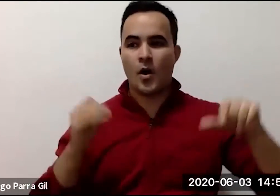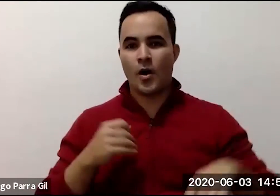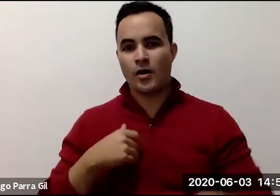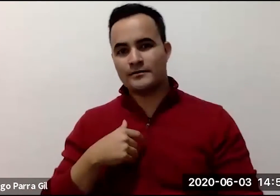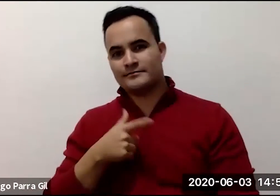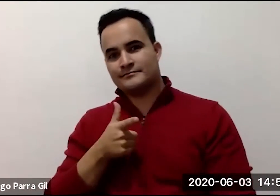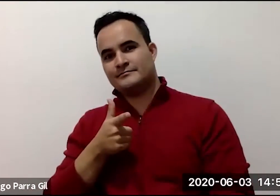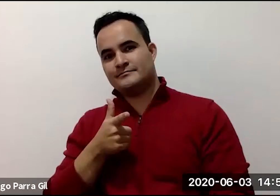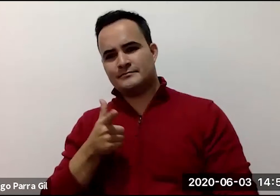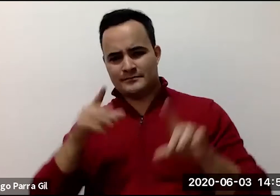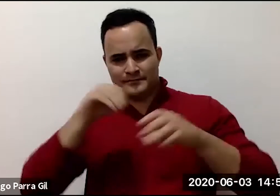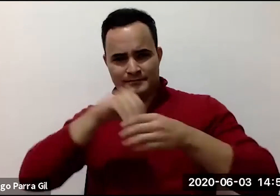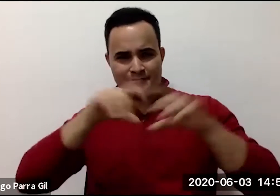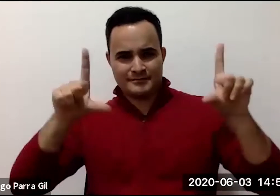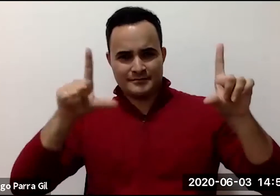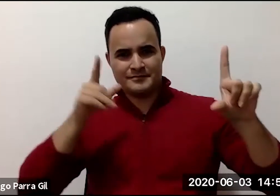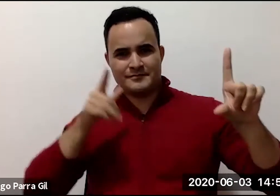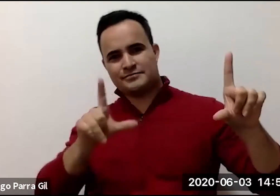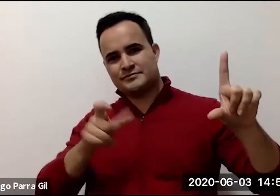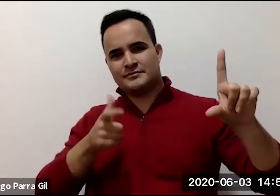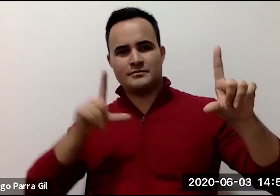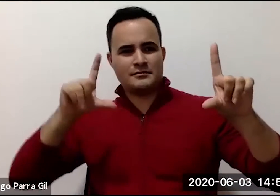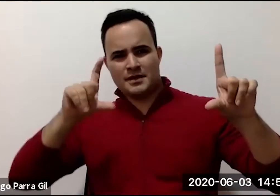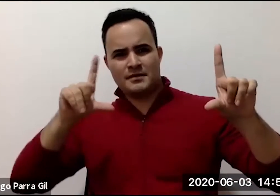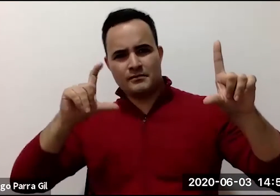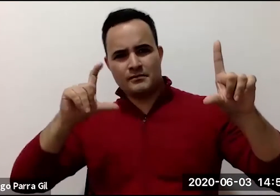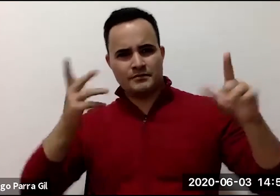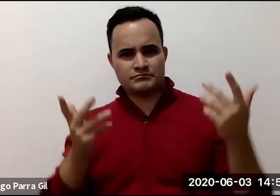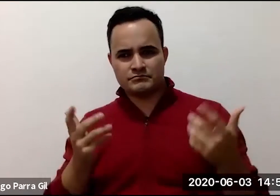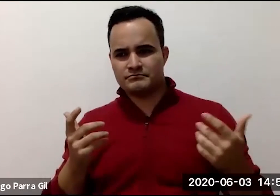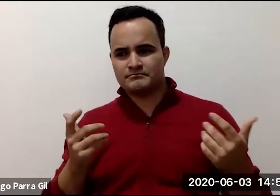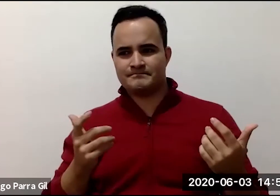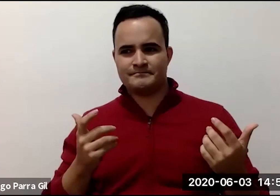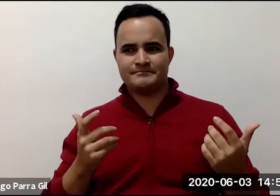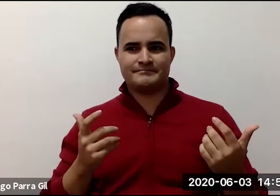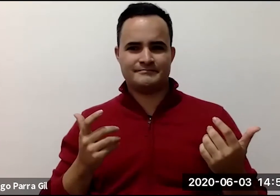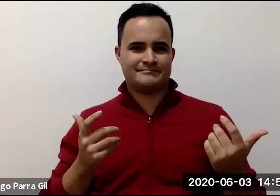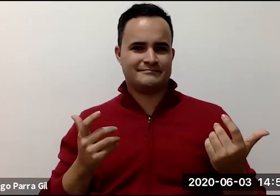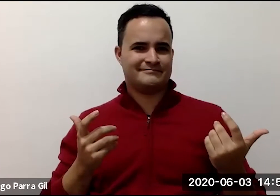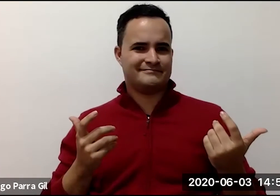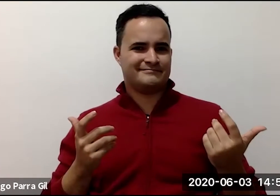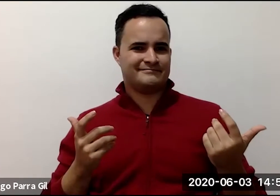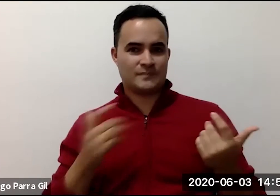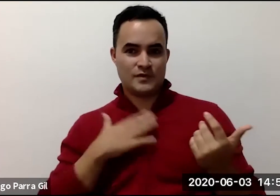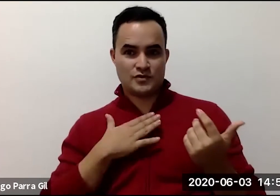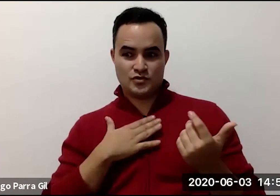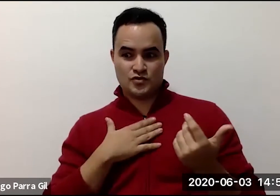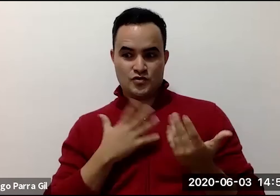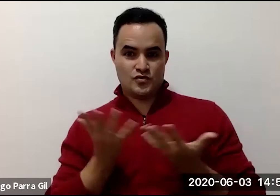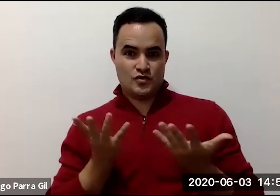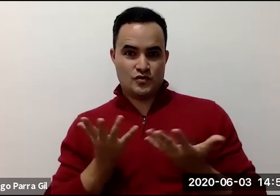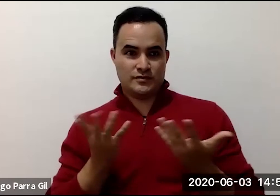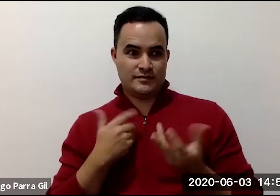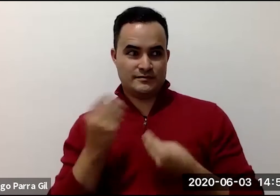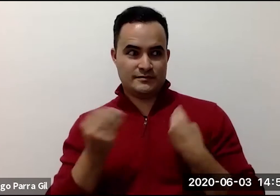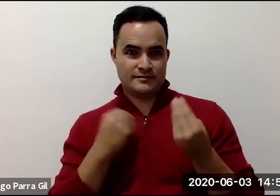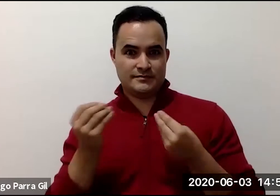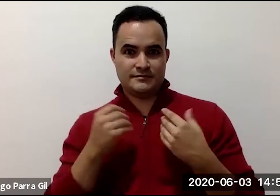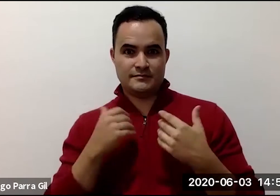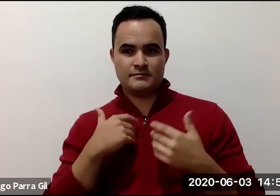de pantalla de los espacios en los cuales está participando, que valga también aclarar que